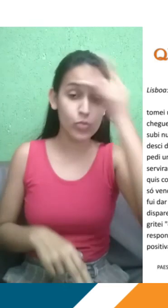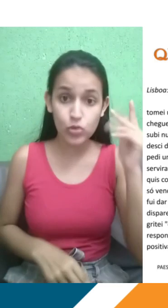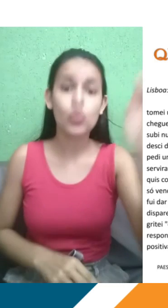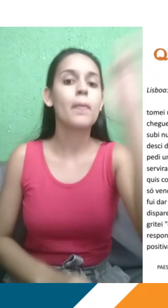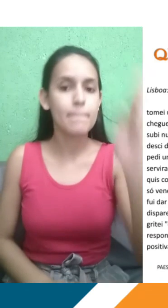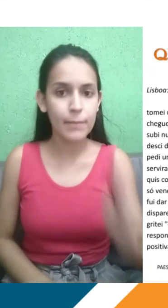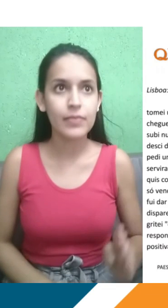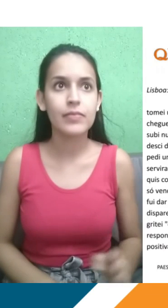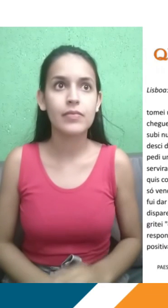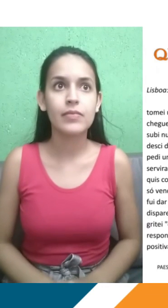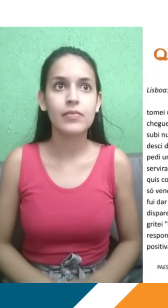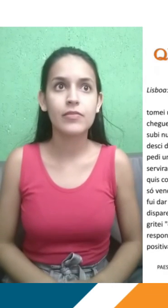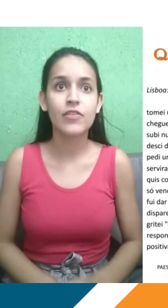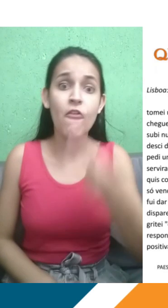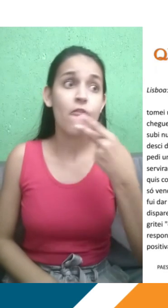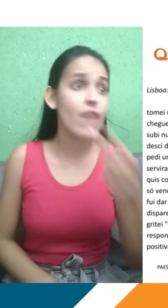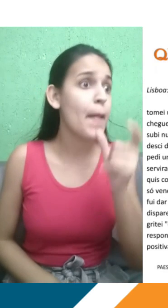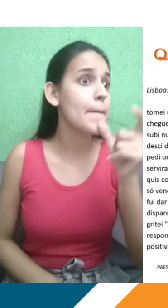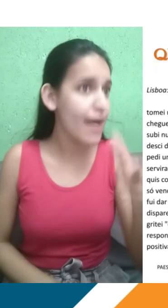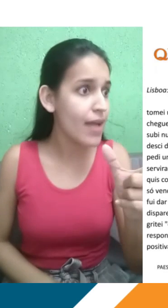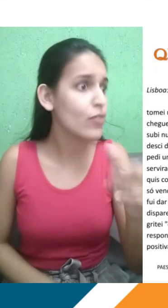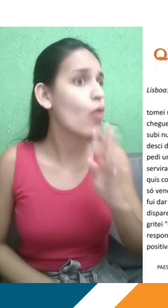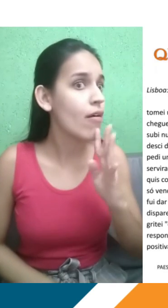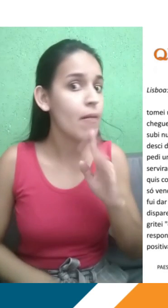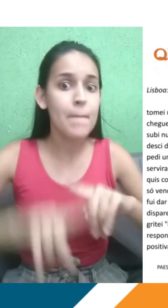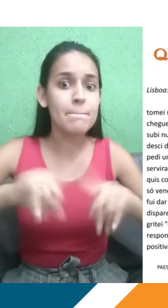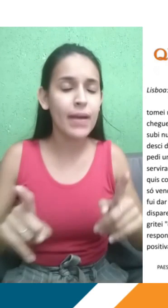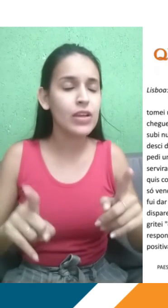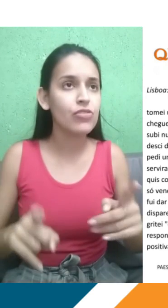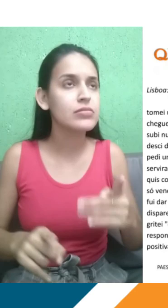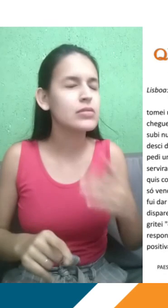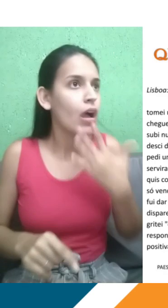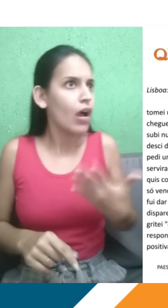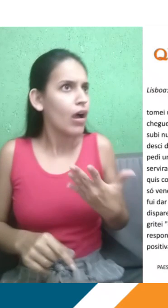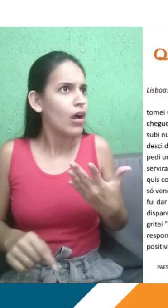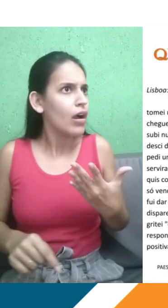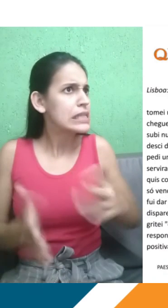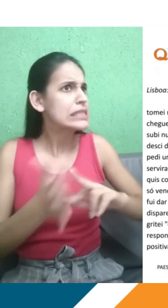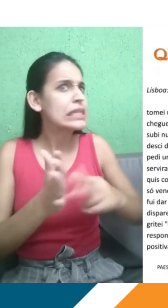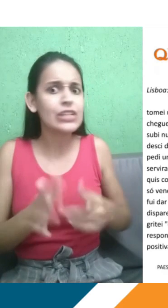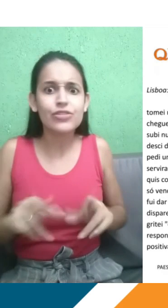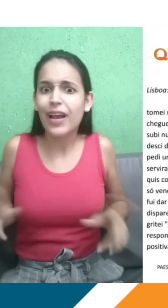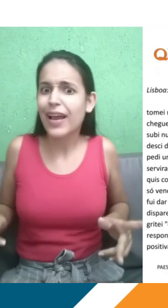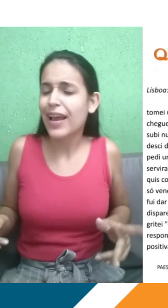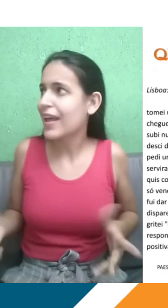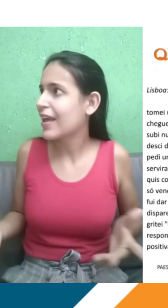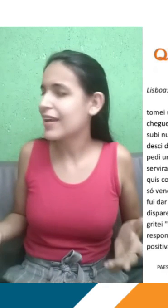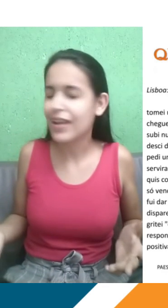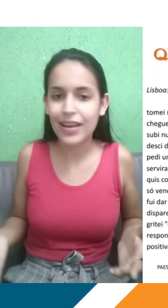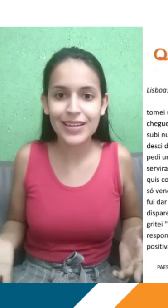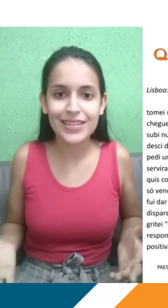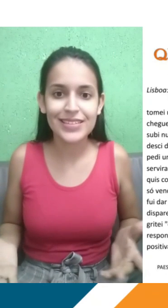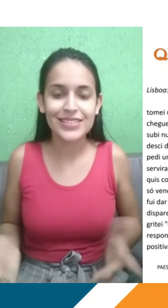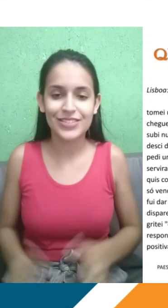poema não representam variedades do português lusitano. É possível descartar também as alternativas C e D,